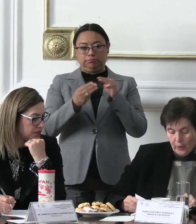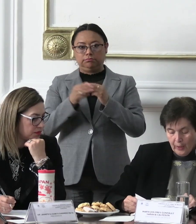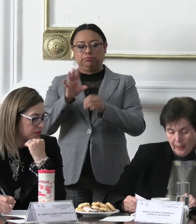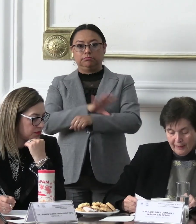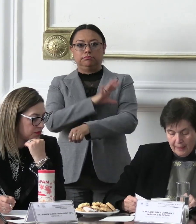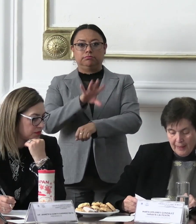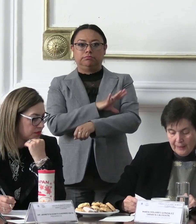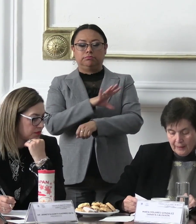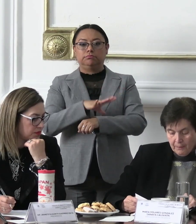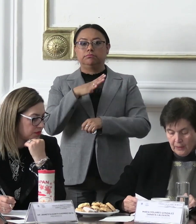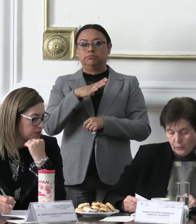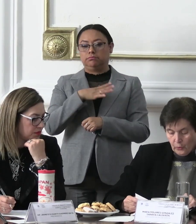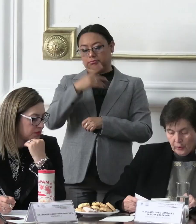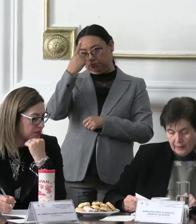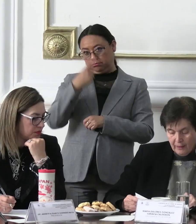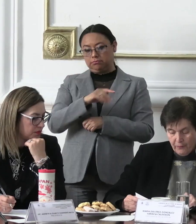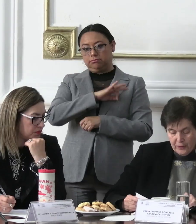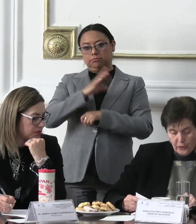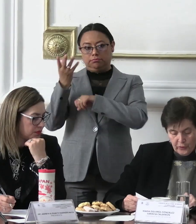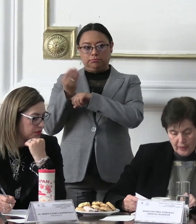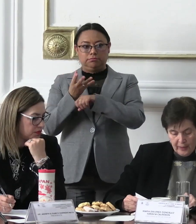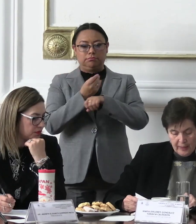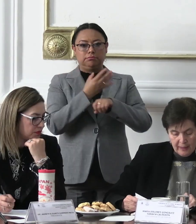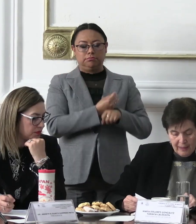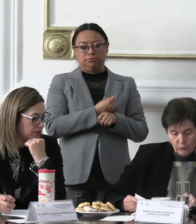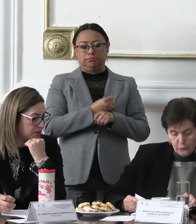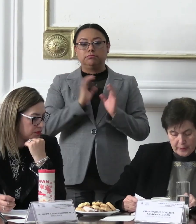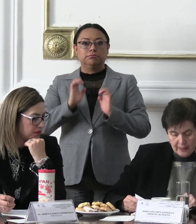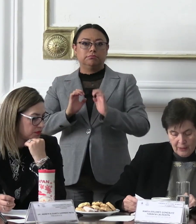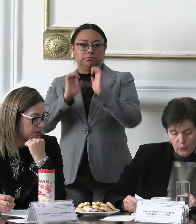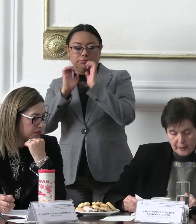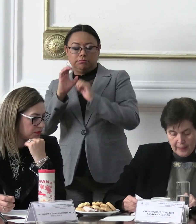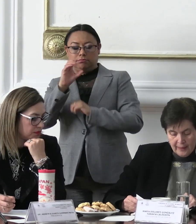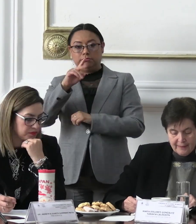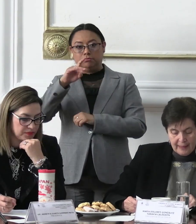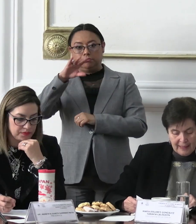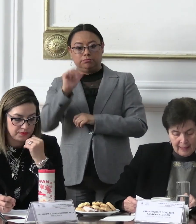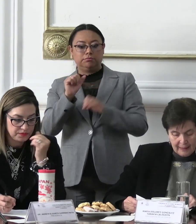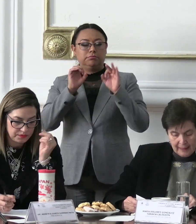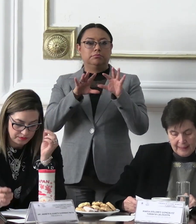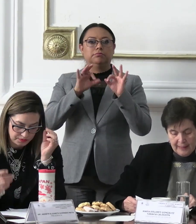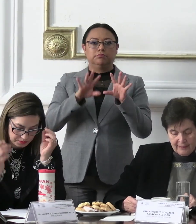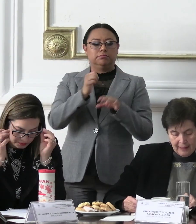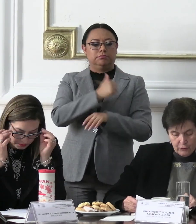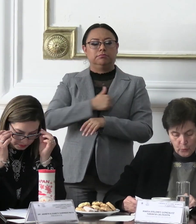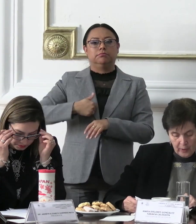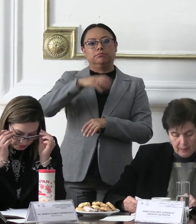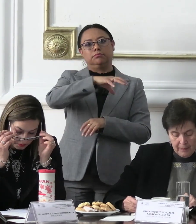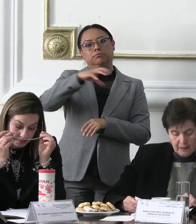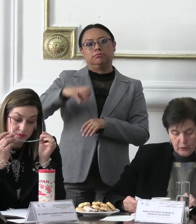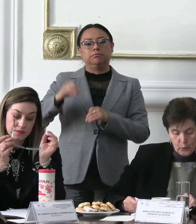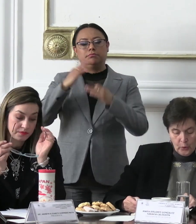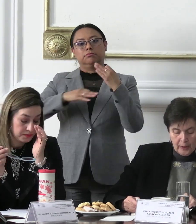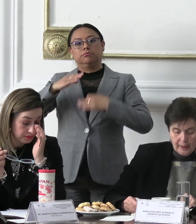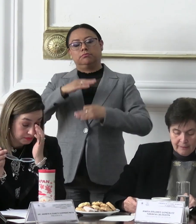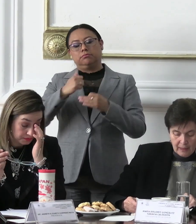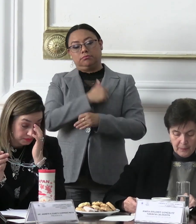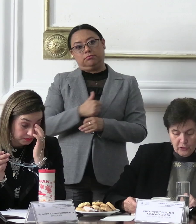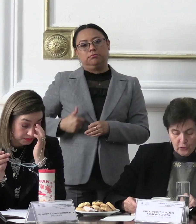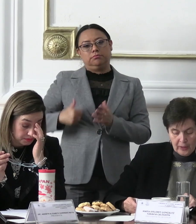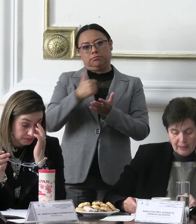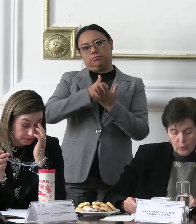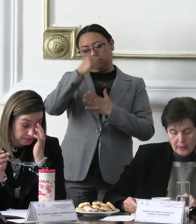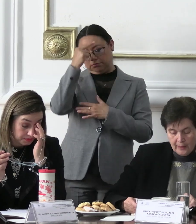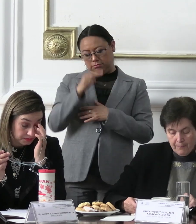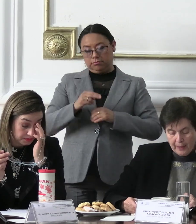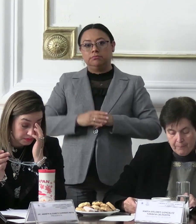complementario, de mantenimiento del edificio sede y de las oficinas ubicadas en las alcaldías de la Ciudad de México,